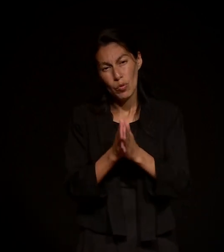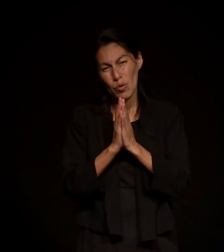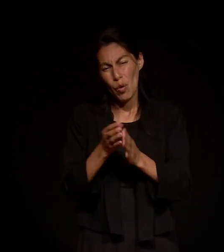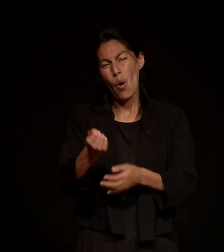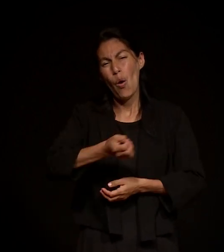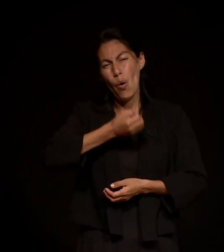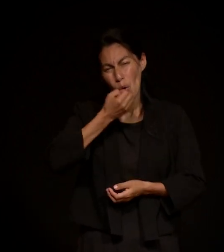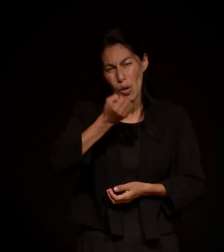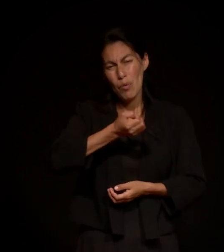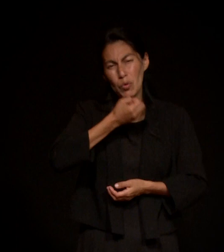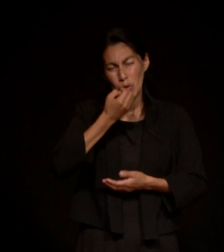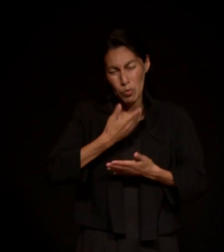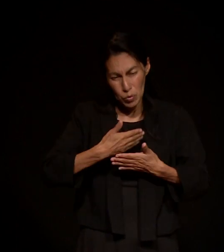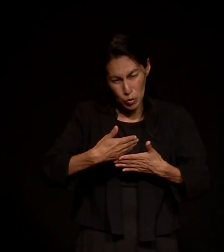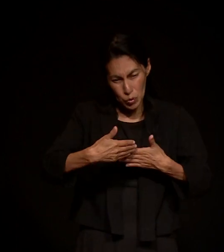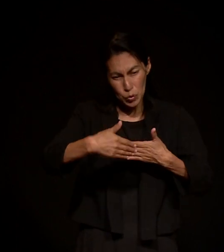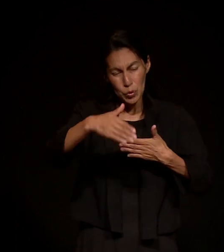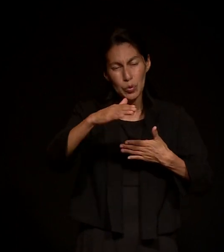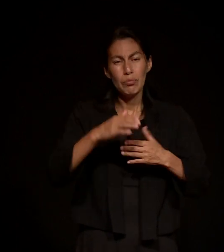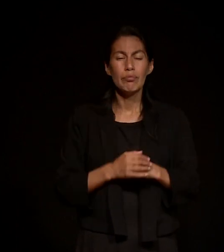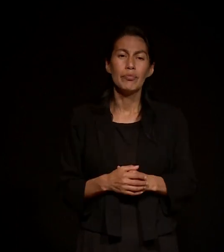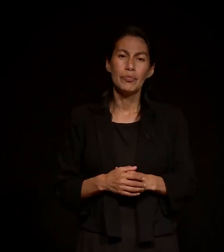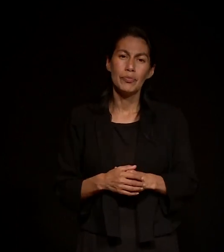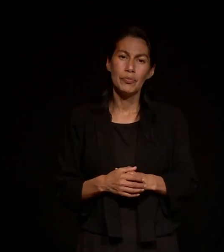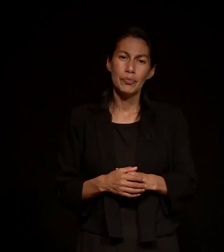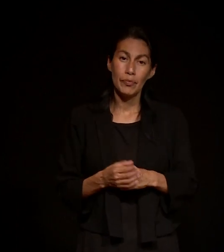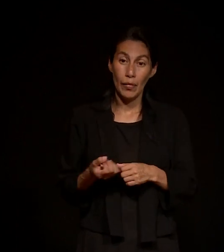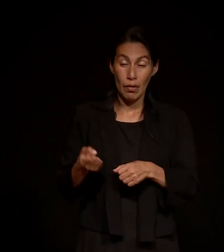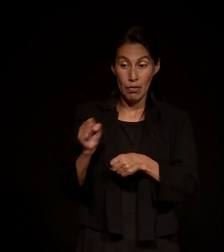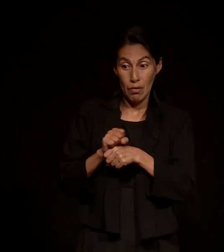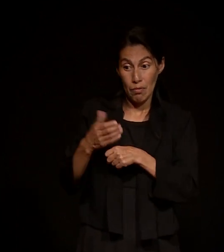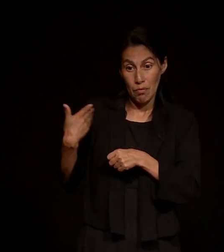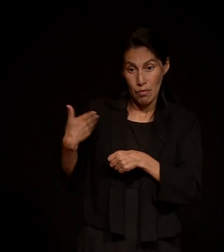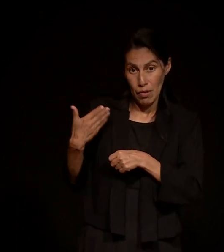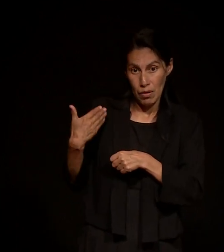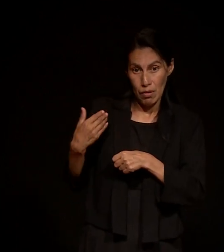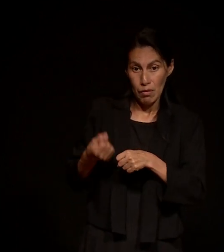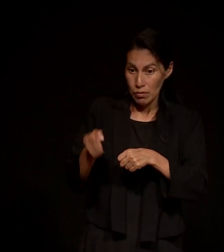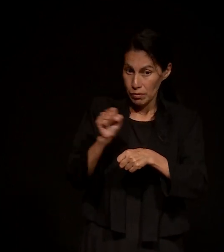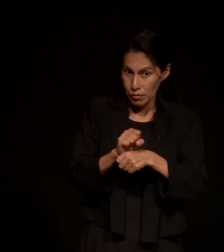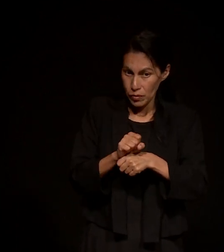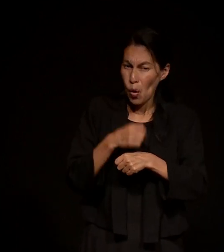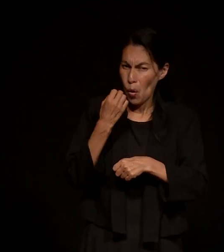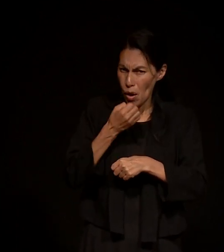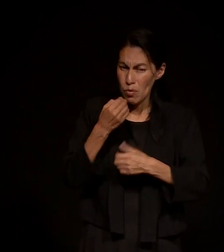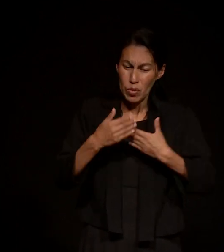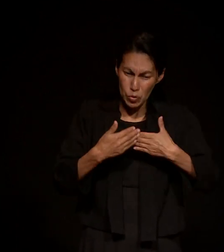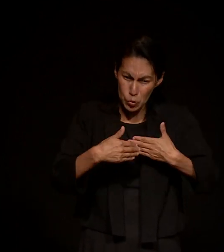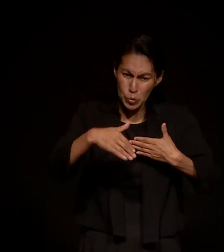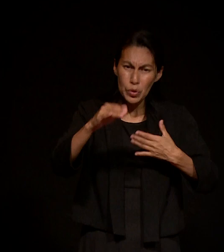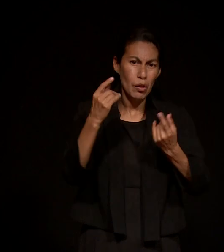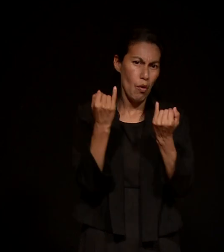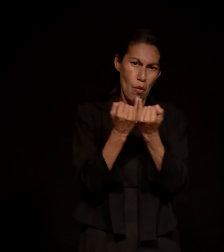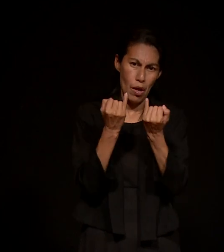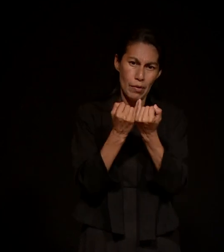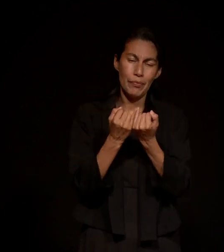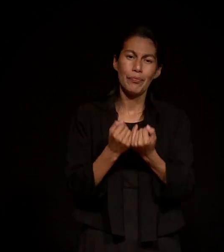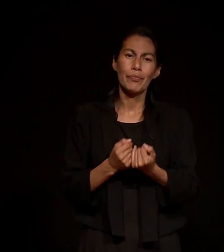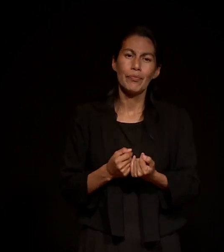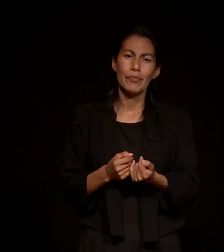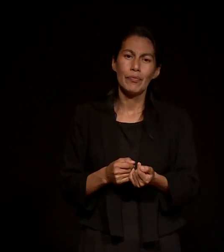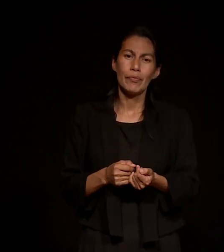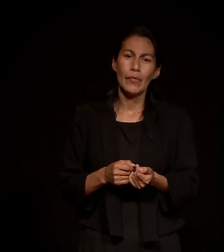esta semana y quisiéramos seguir orando el tiempo. También nos han pedido que oremos por los estudiantes de